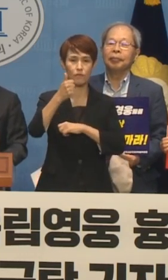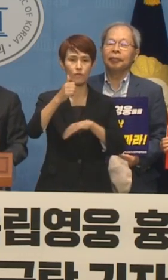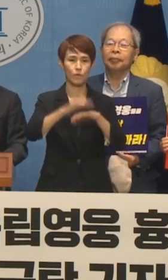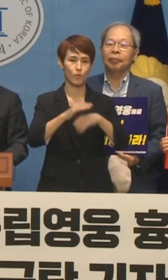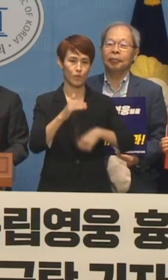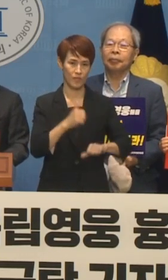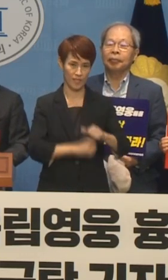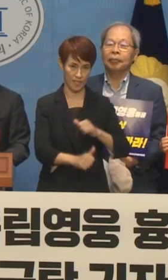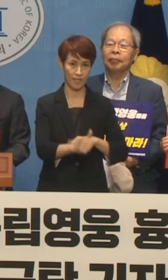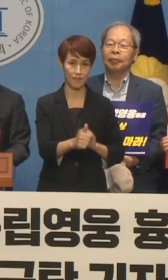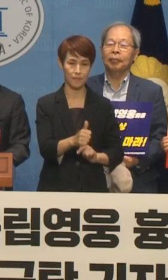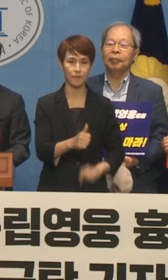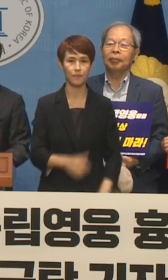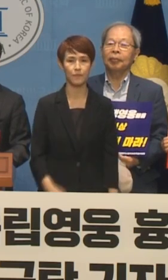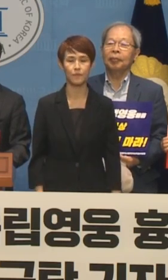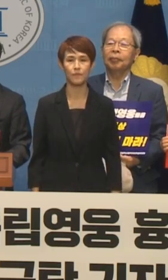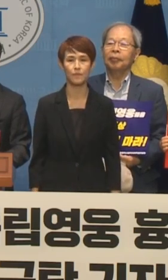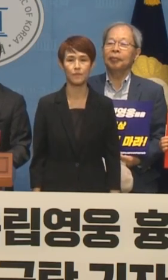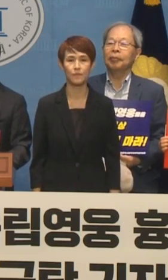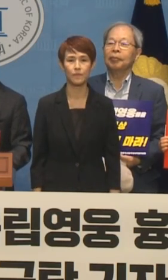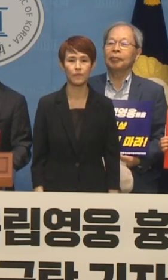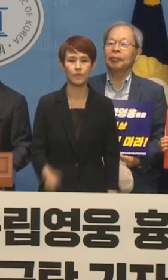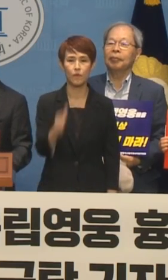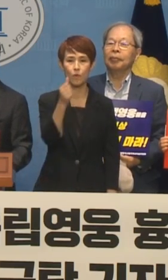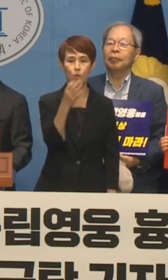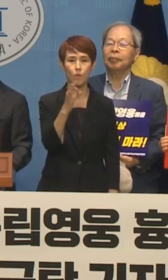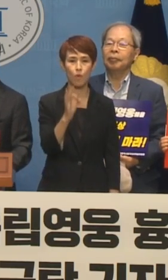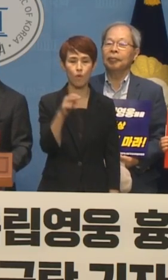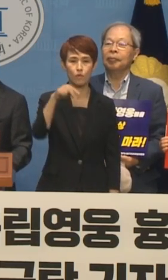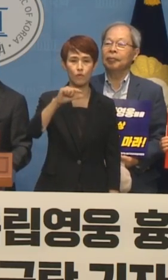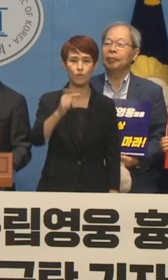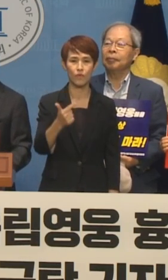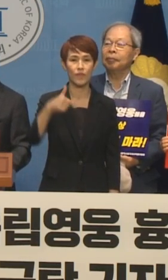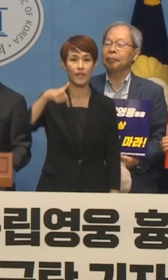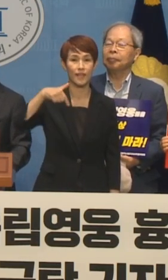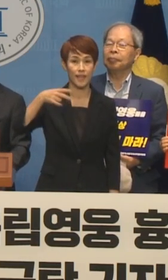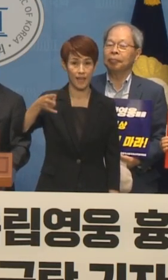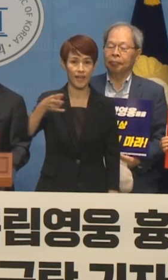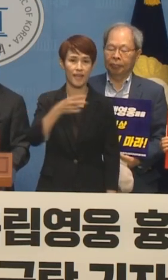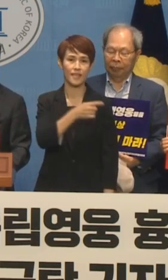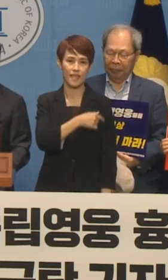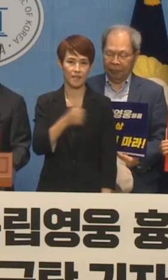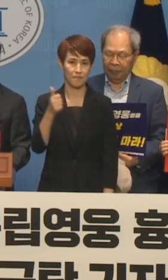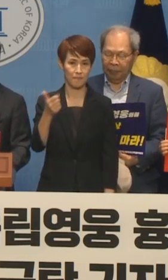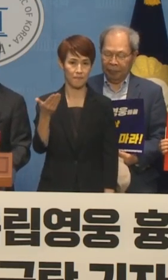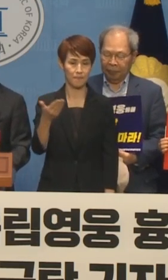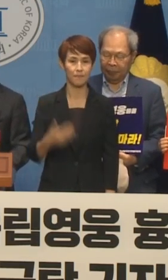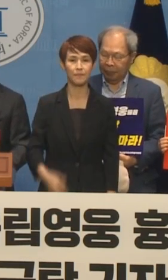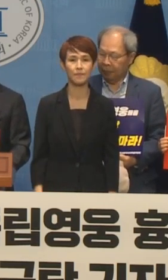다음은 홍범도 장군 기념사업회 홍순계 상임이사님 참석하셨습니다.